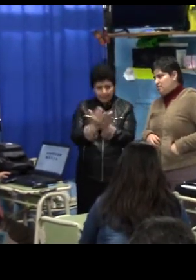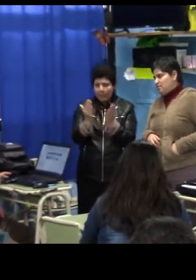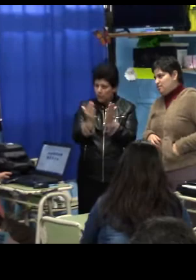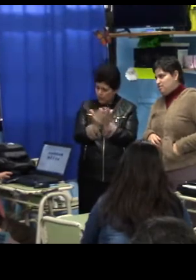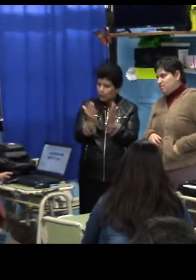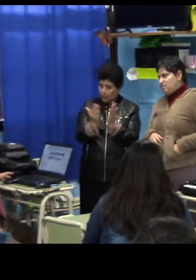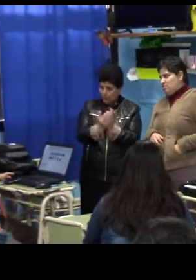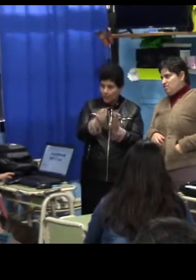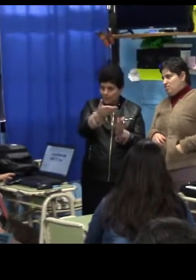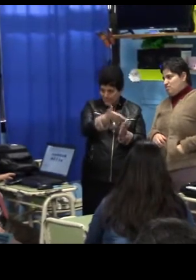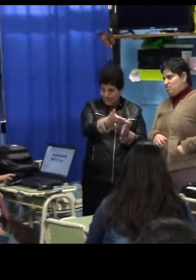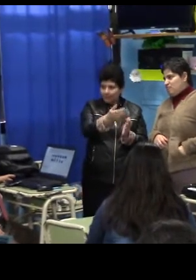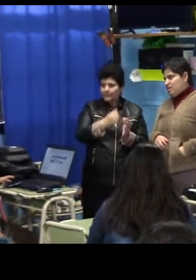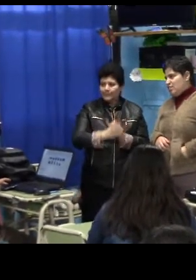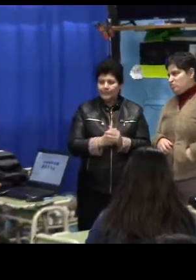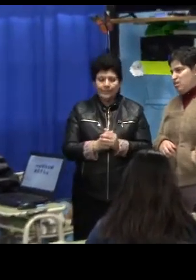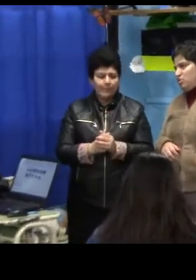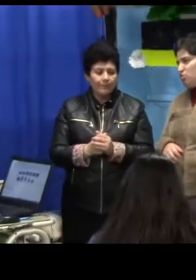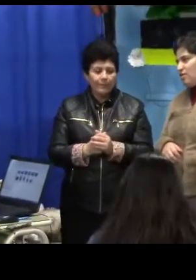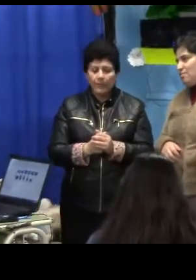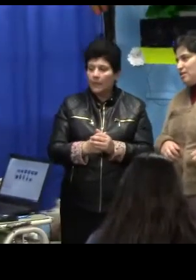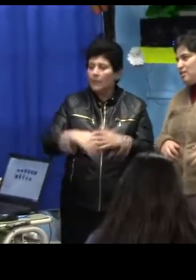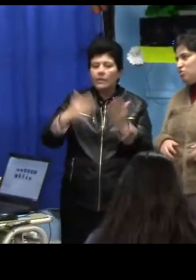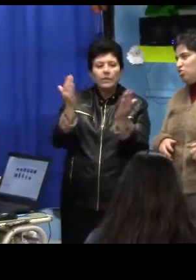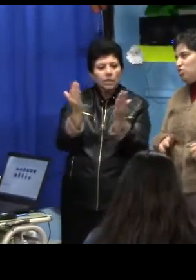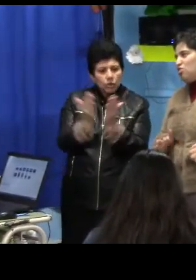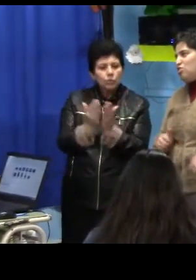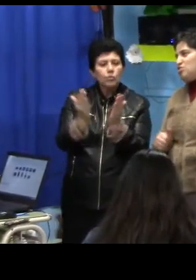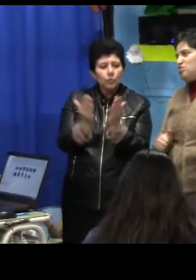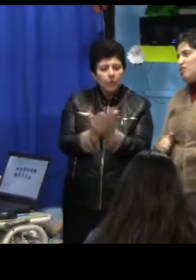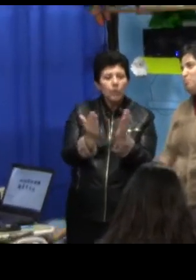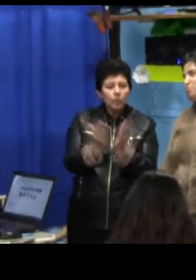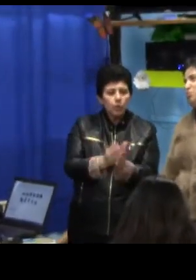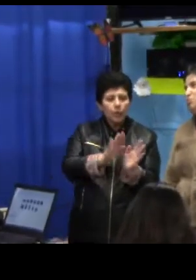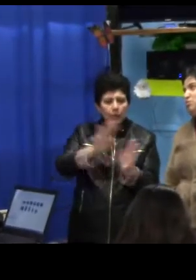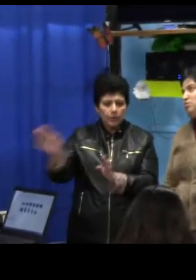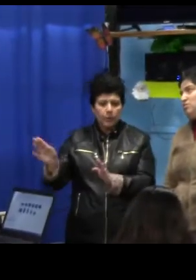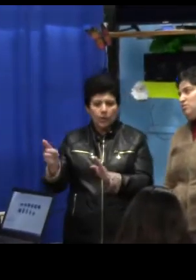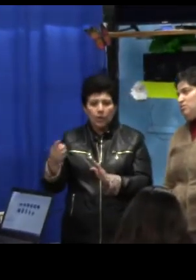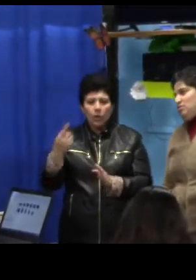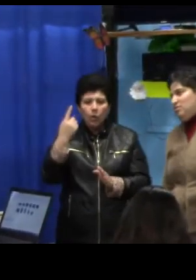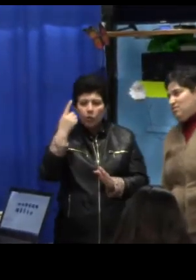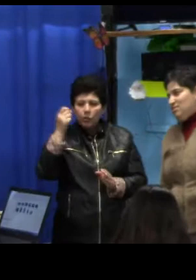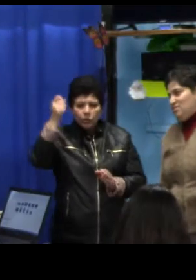O sea, es un estudio aparte, todo con 6 puntos. O sea,